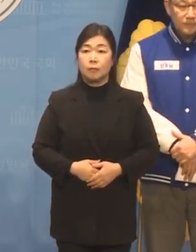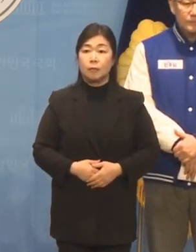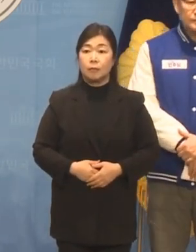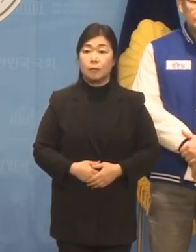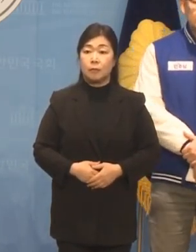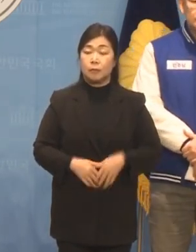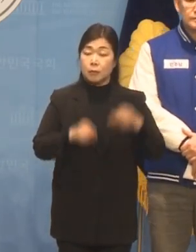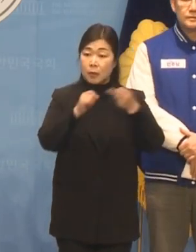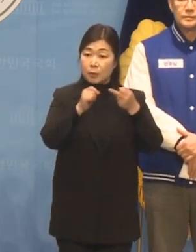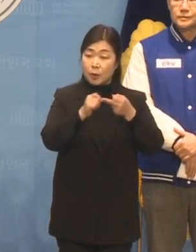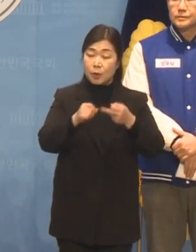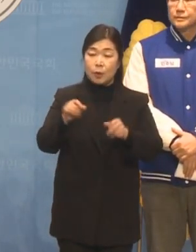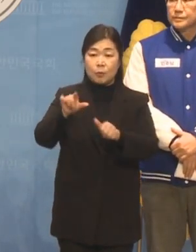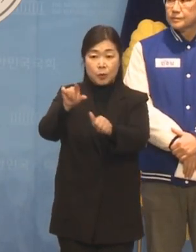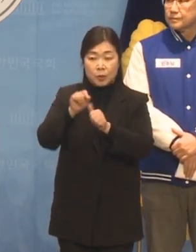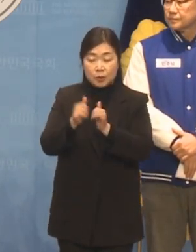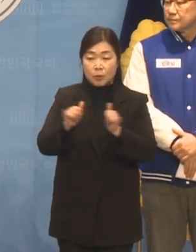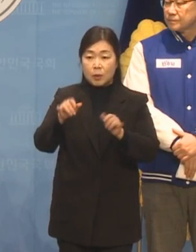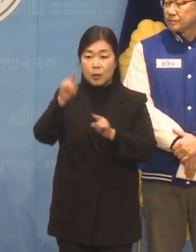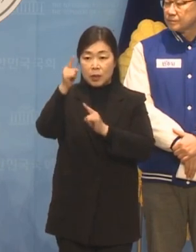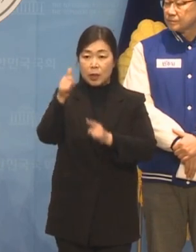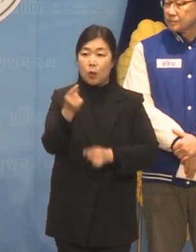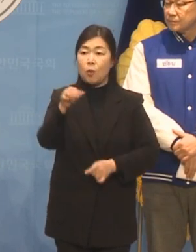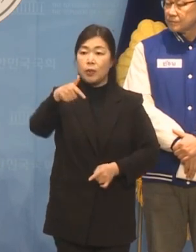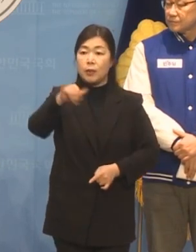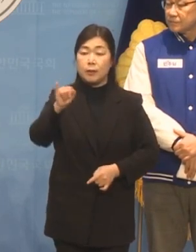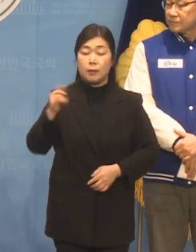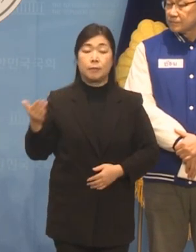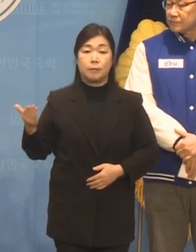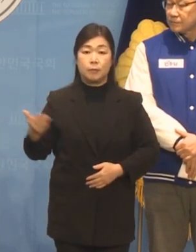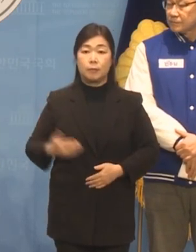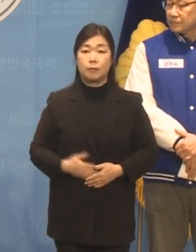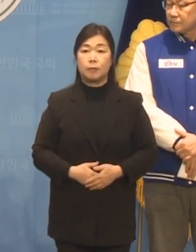저희 12호 인재 이훈기 인재님 참석하셨습니다.